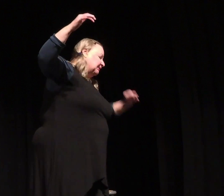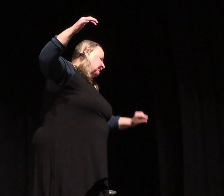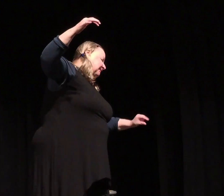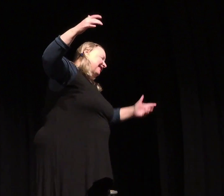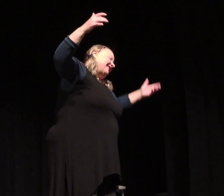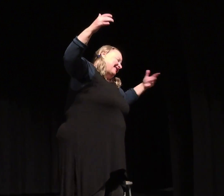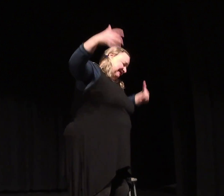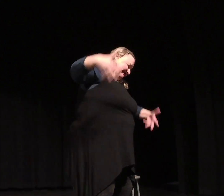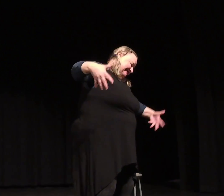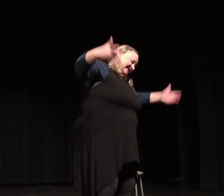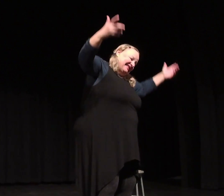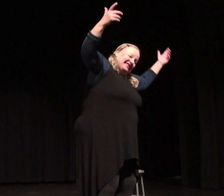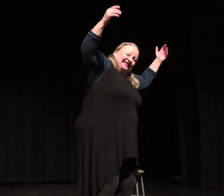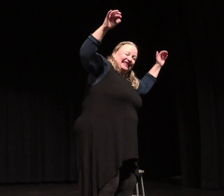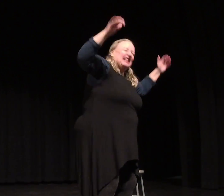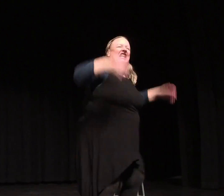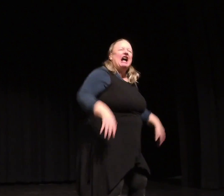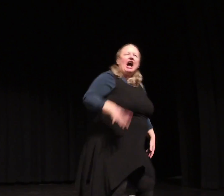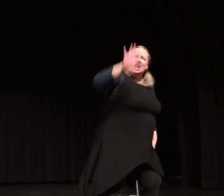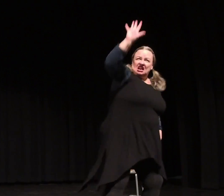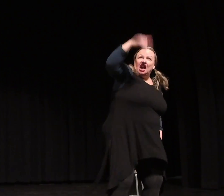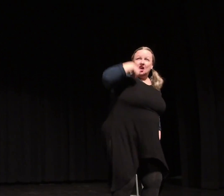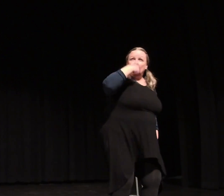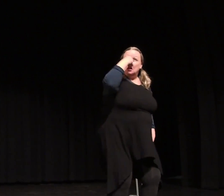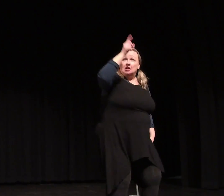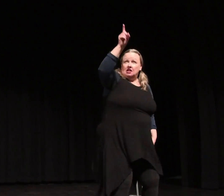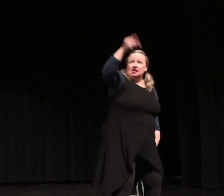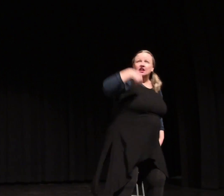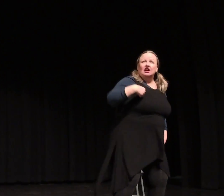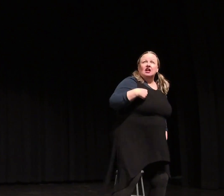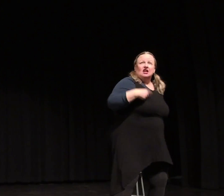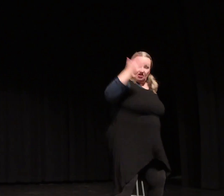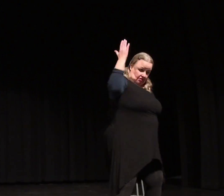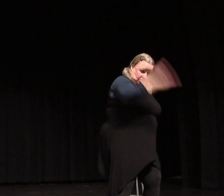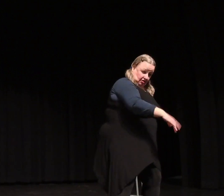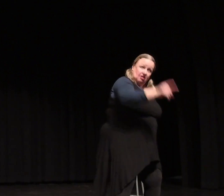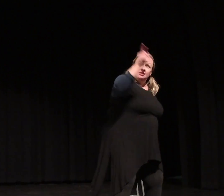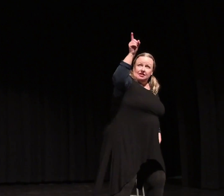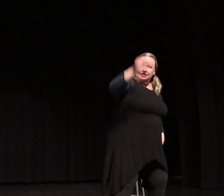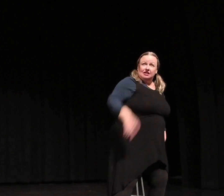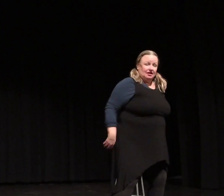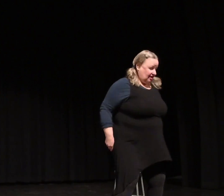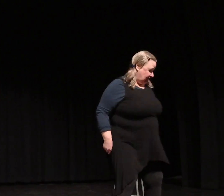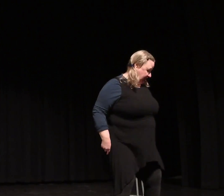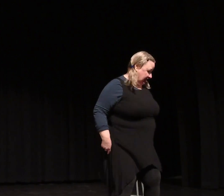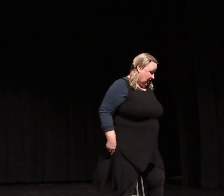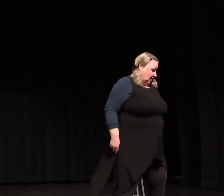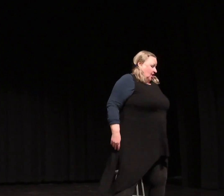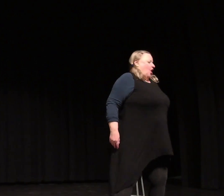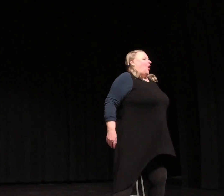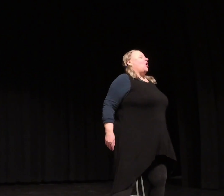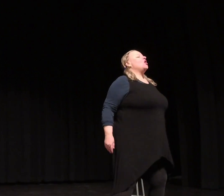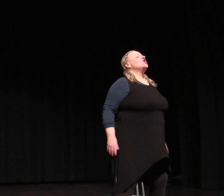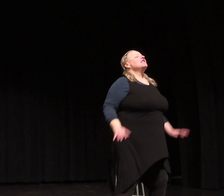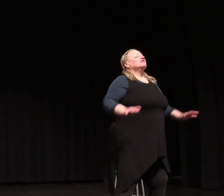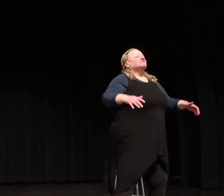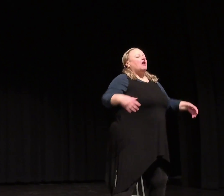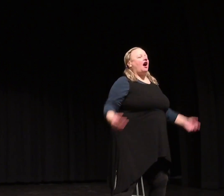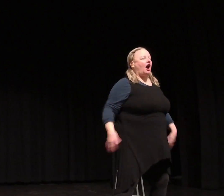là. Je l'avais dit, t'es tout petit, toi. Non. Regarde-moi bien, là. Là, on va te mettre à terre, là,